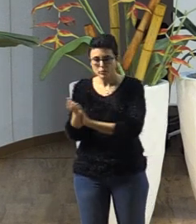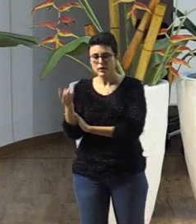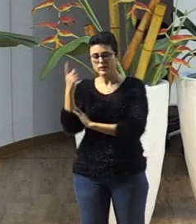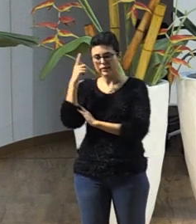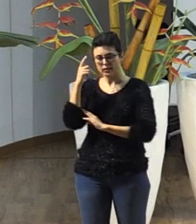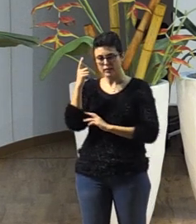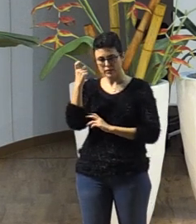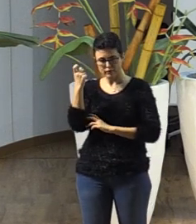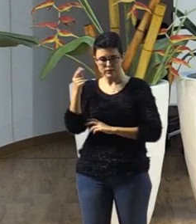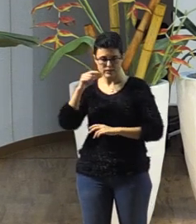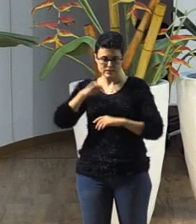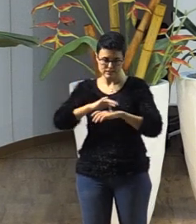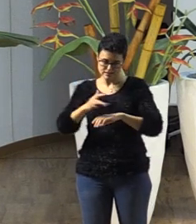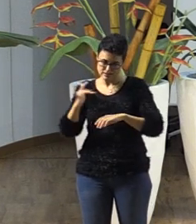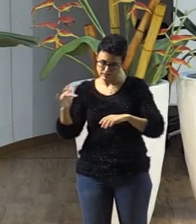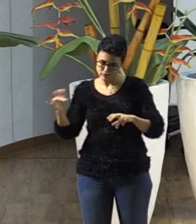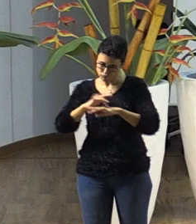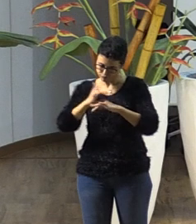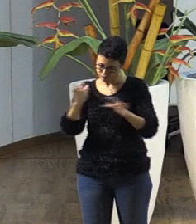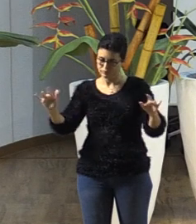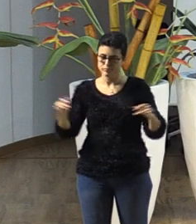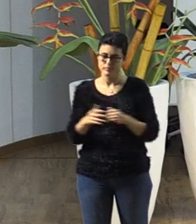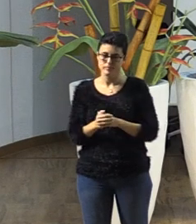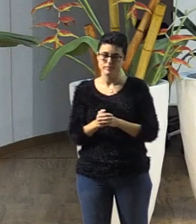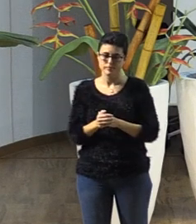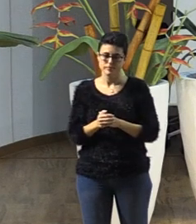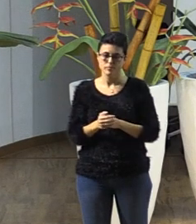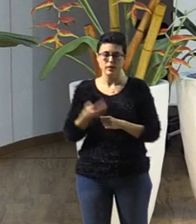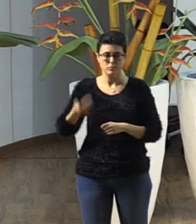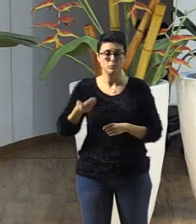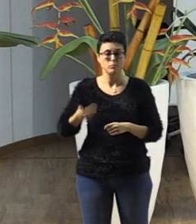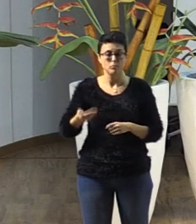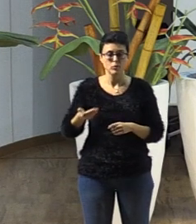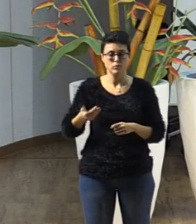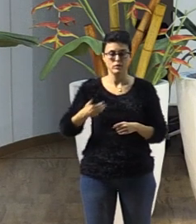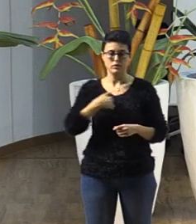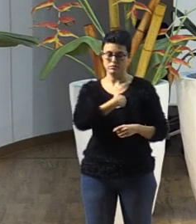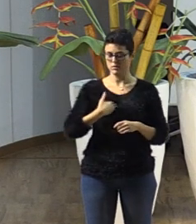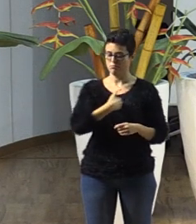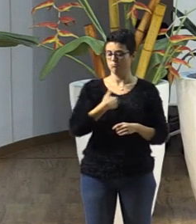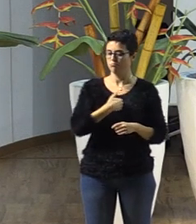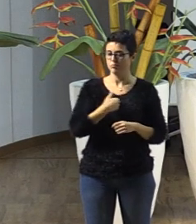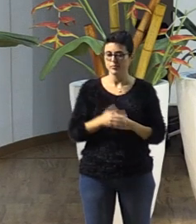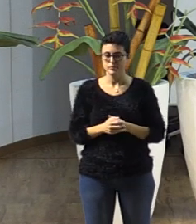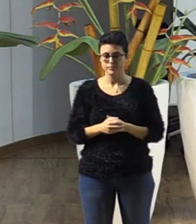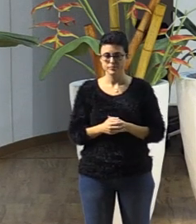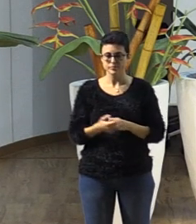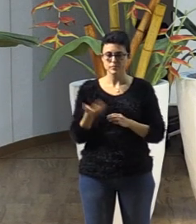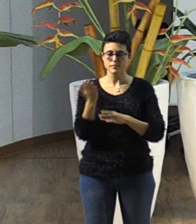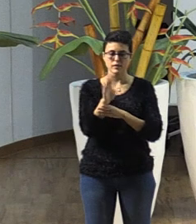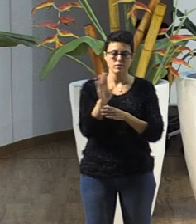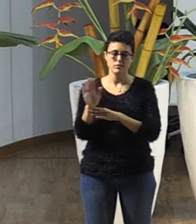lo que estamos viviendo. Y esto es muy importante, y es muy importante la posición. Yo os doy como un ejemplo, lo hablábamos